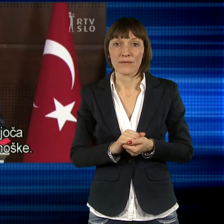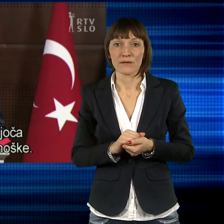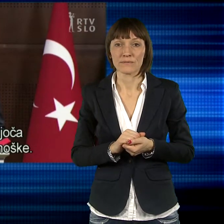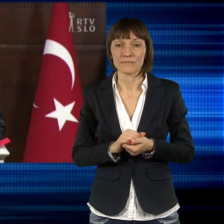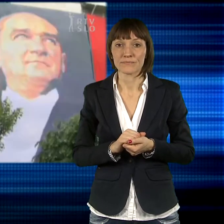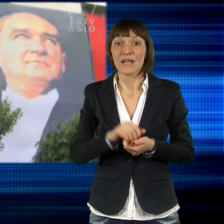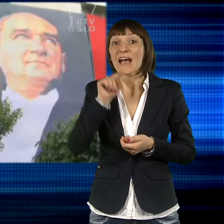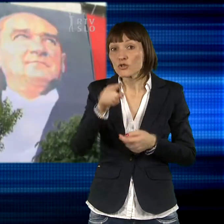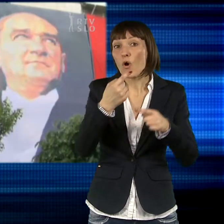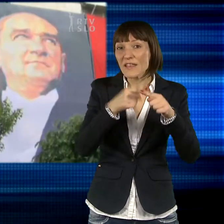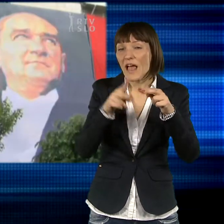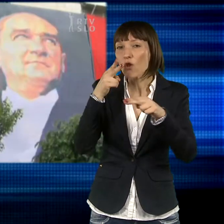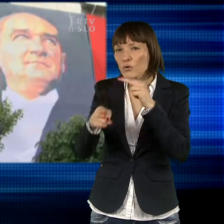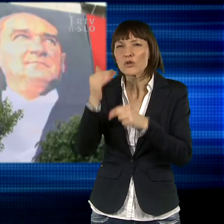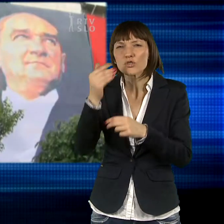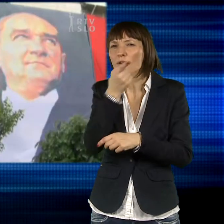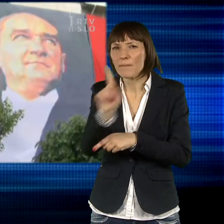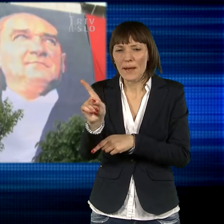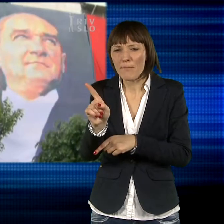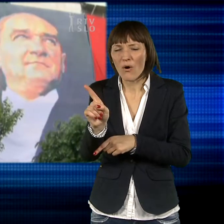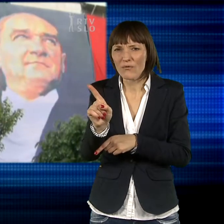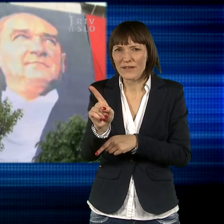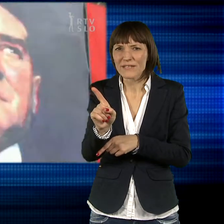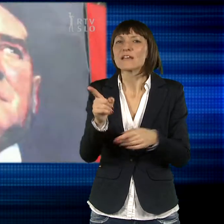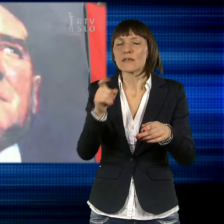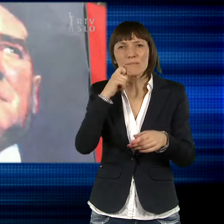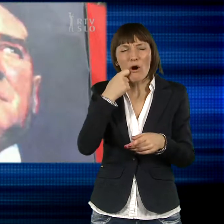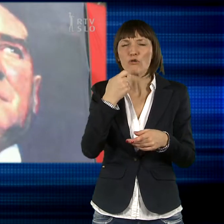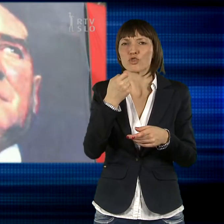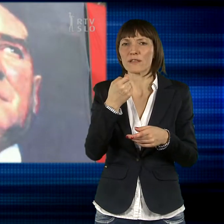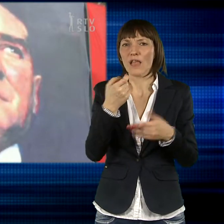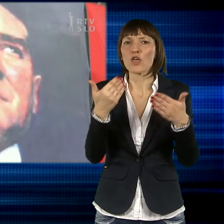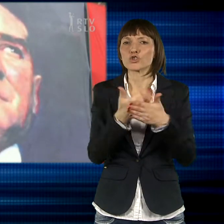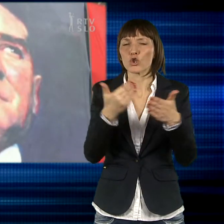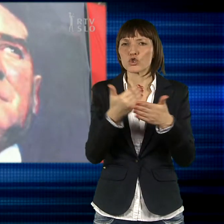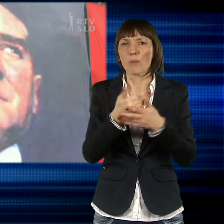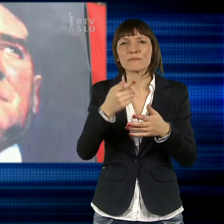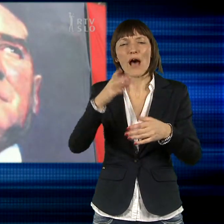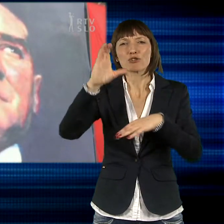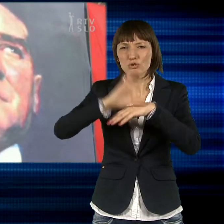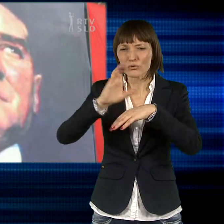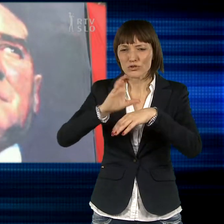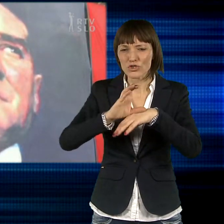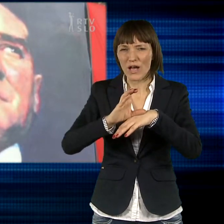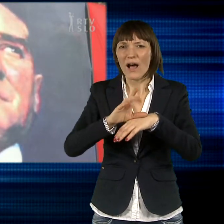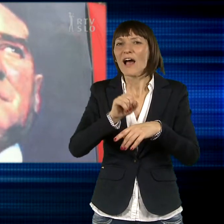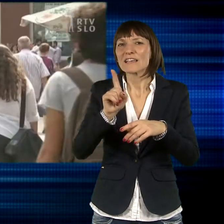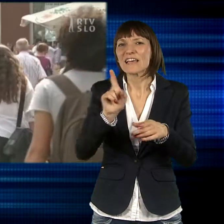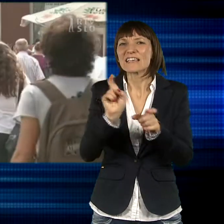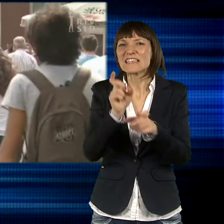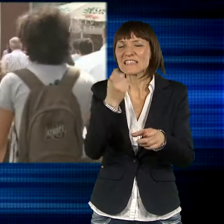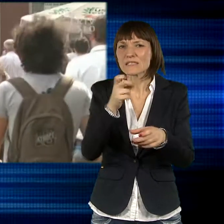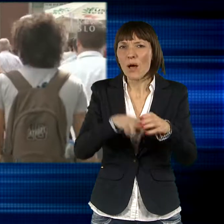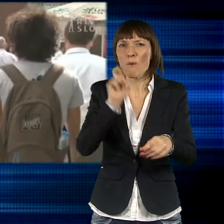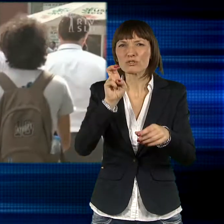hükümler içeriyor. S tem je delno ukinil stroge prepovedi očeta sodobne Turčije, Mustafe Kemala Paše Atatürka, ki je